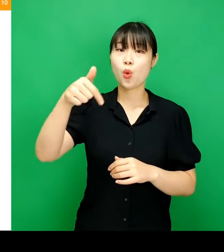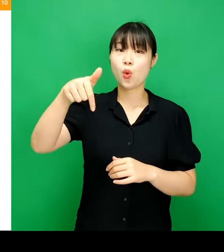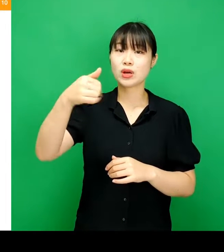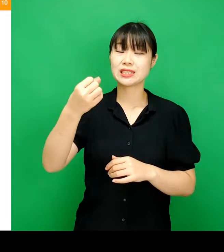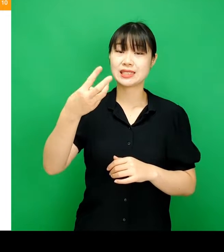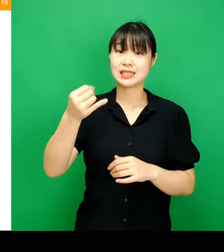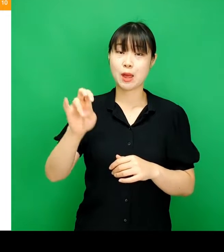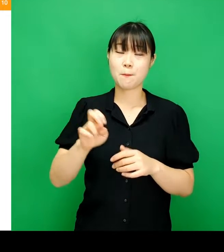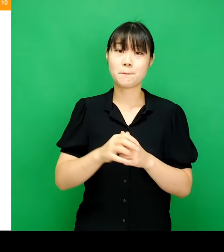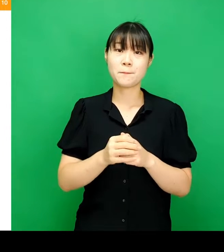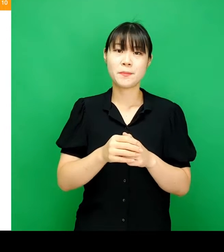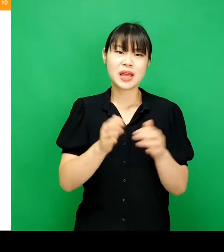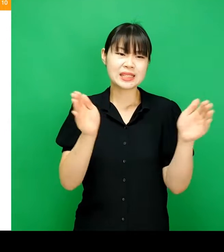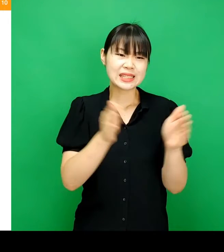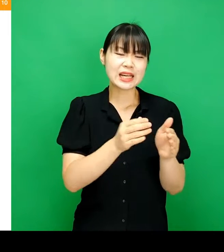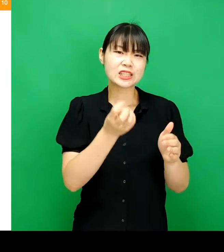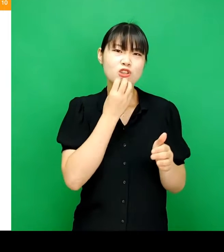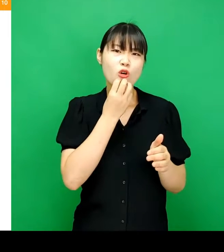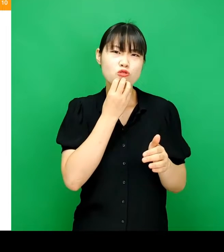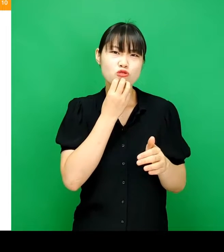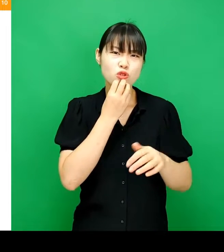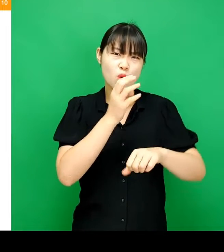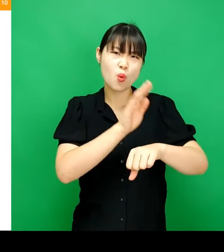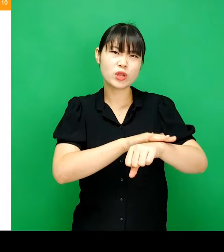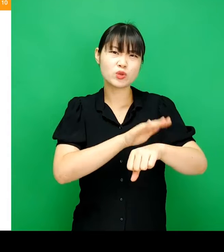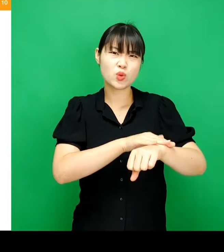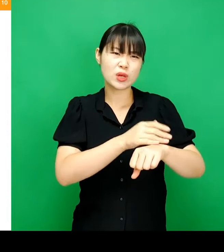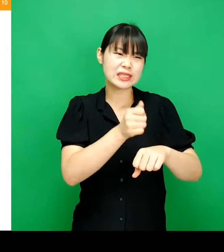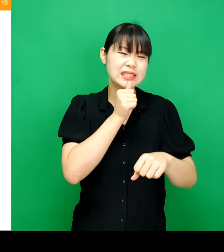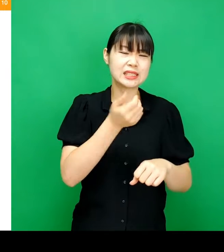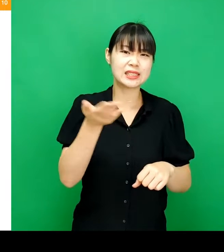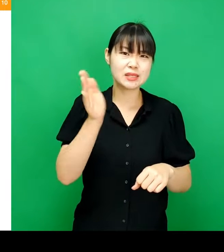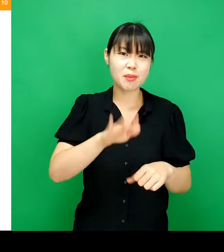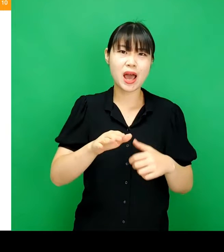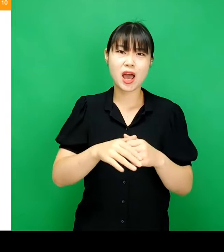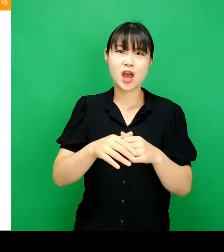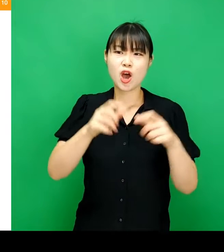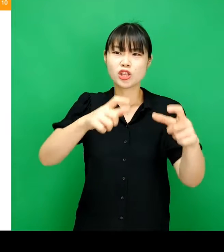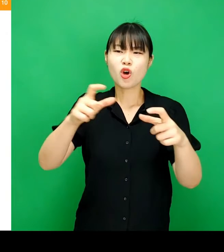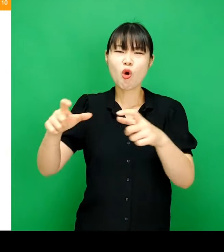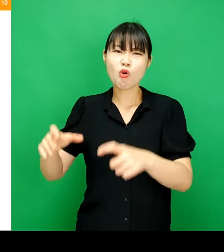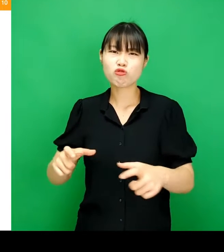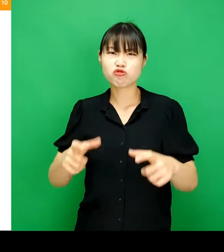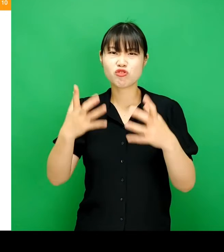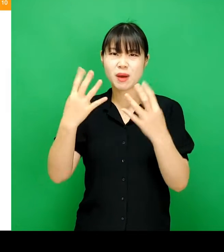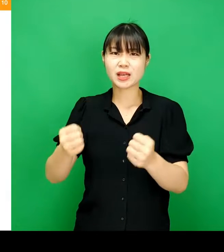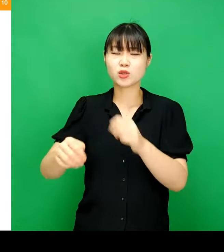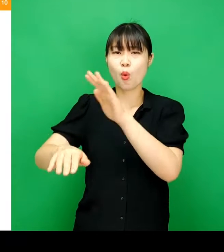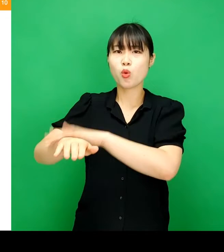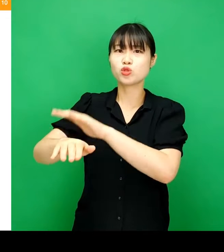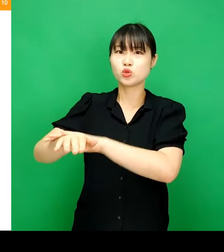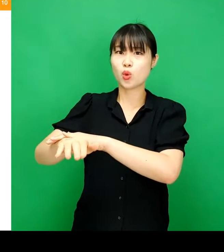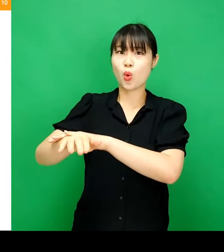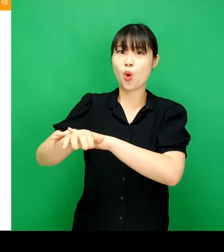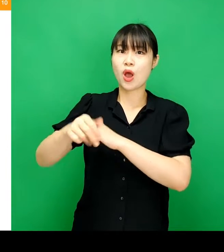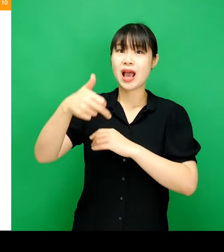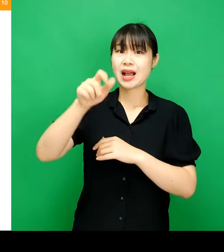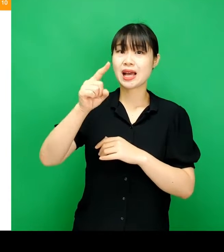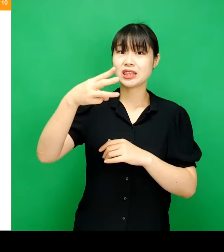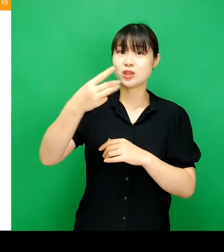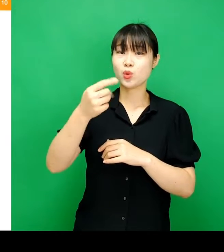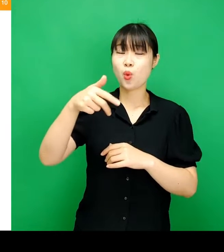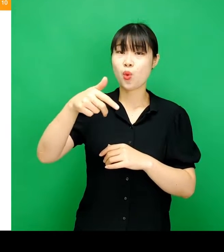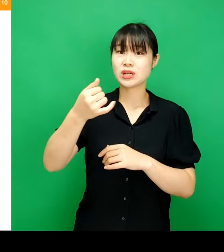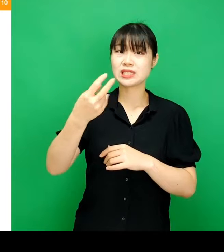카토그램 지도입니다. 면적이 작은 서울은 왼쪽 지도에서는 매우 작지만 선거구가 많아서 오른쪽